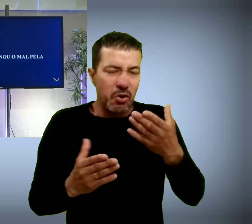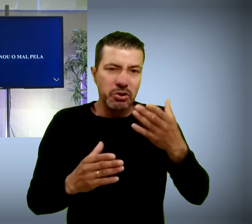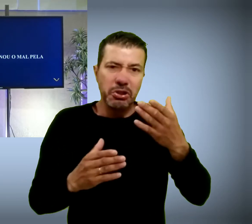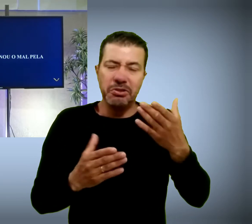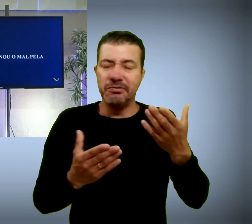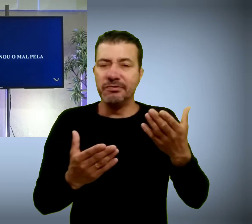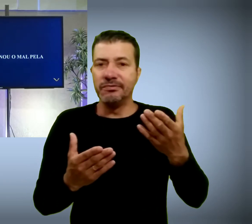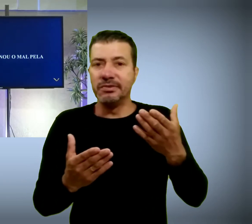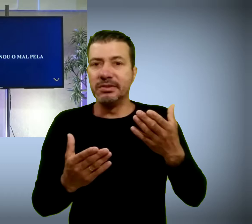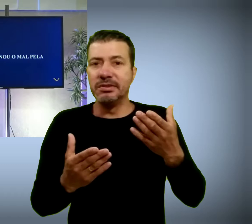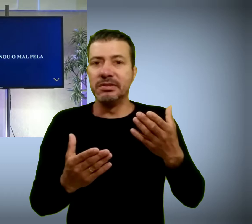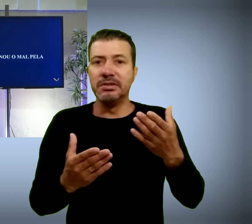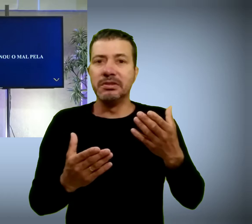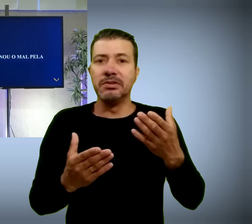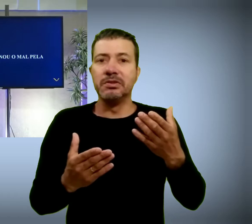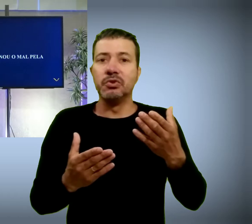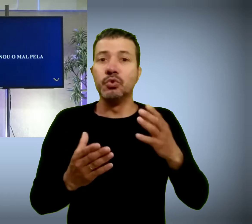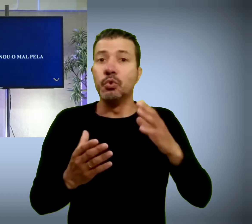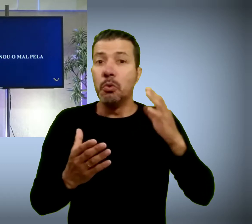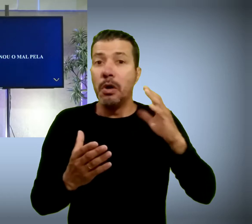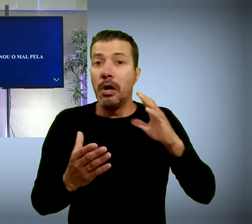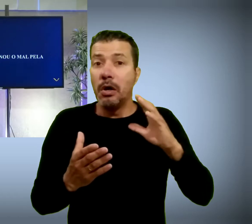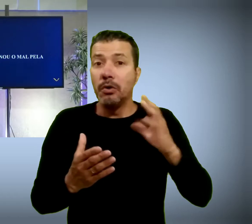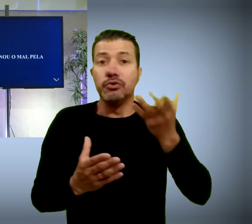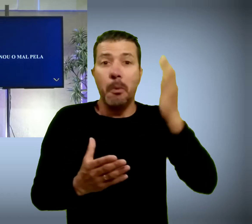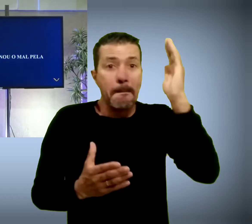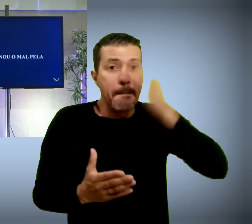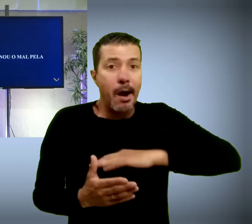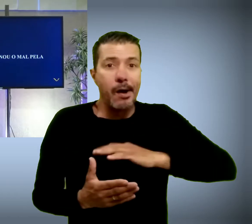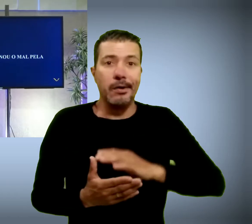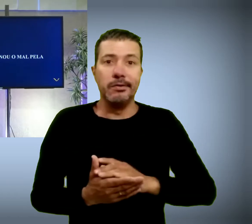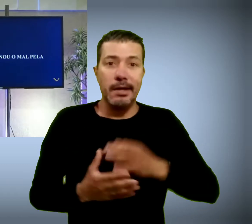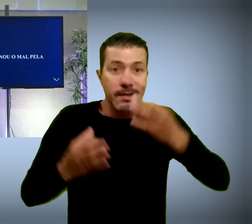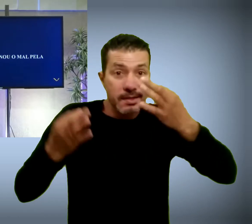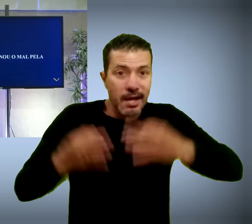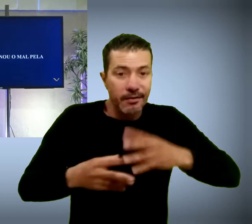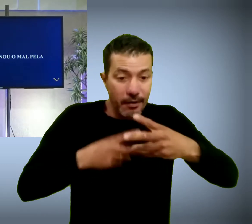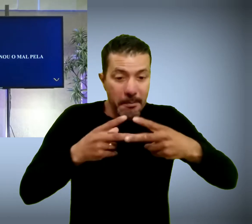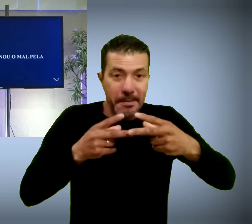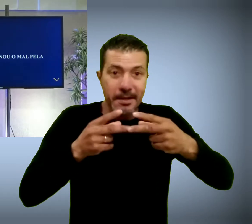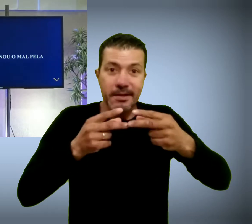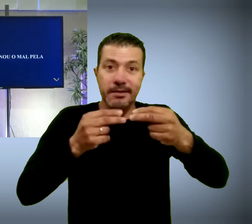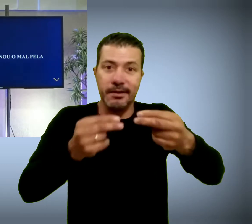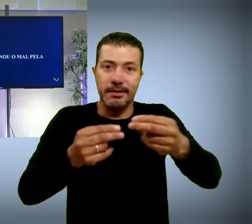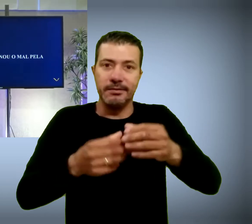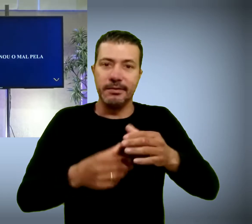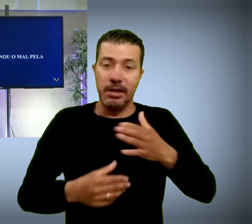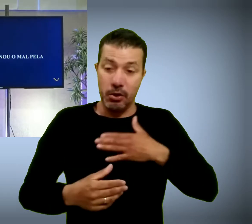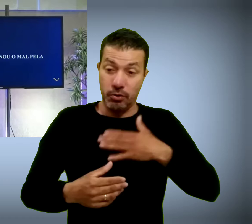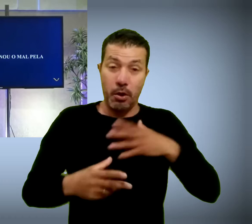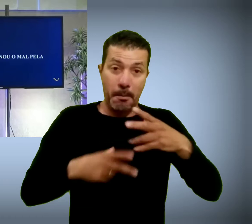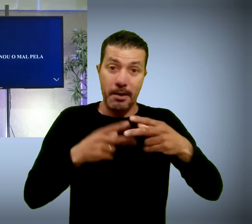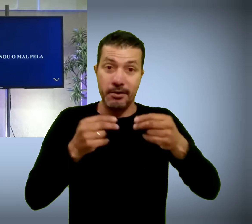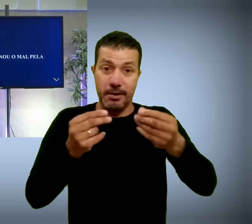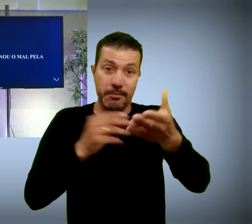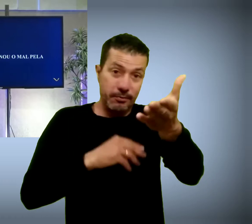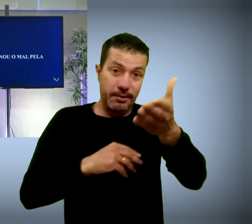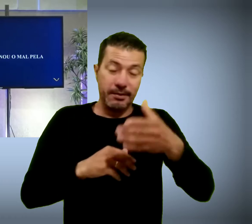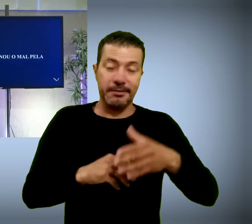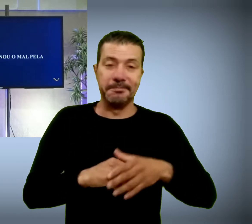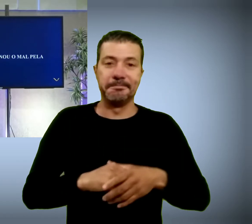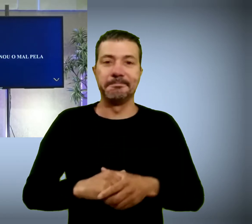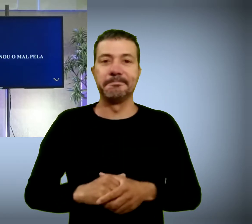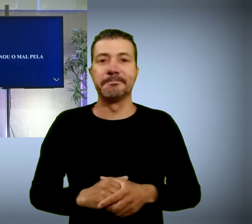Estou esperando a resposta aqui, hein? Quem responder certo vai ganhar um presente. Gente, eu queria falar para vocês uma coisa. Eu tenho um presente para dar para